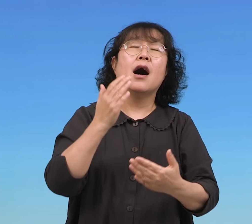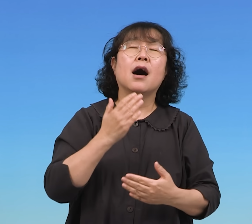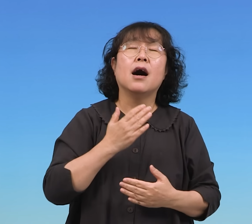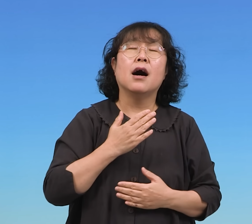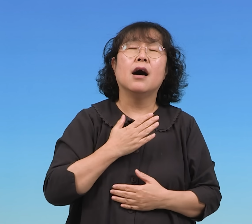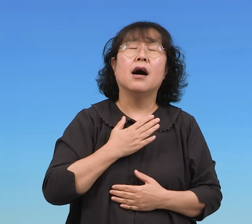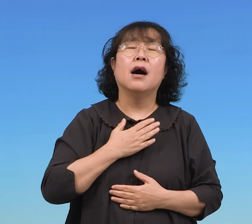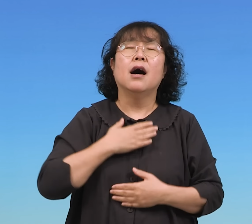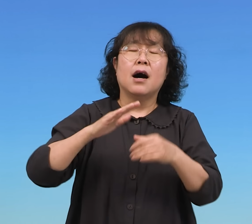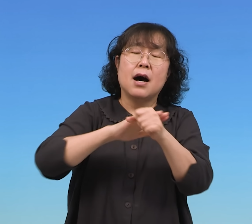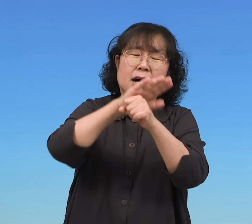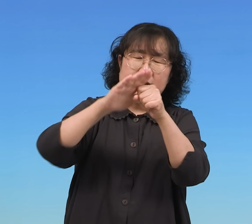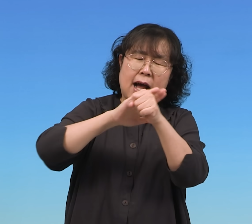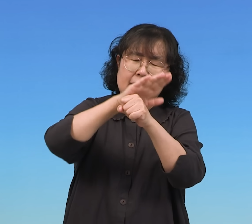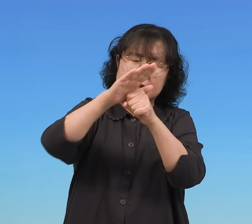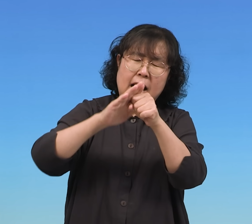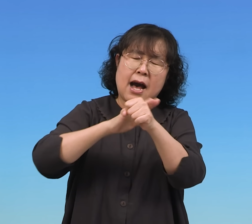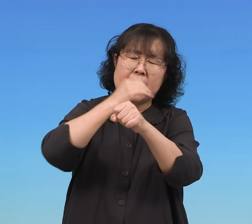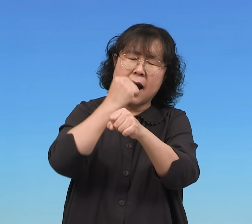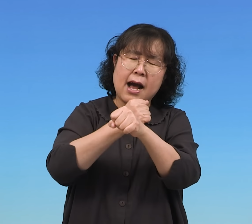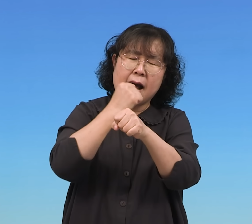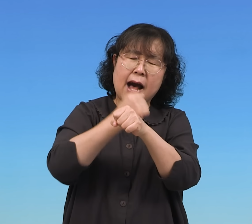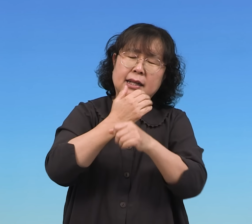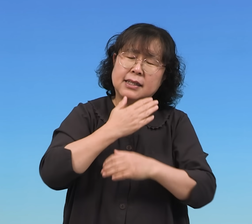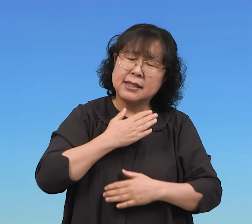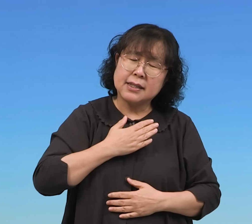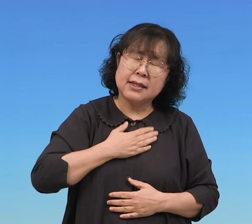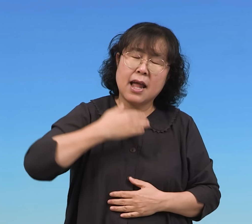나의 사랑하는 내 아들이라